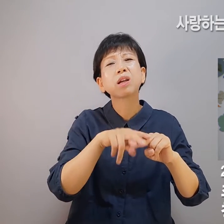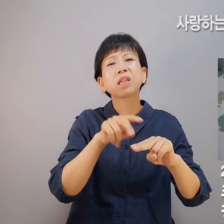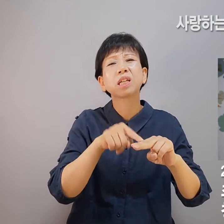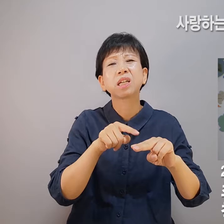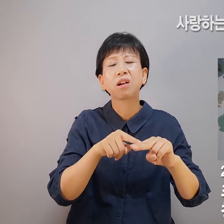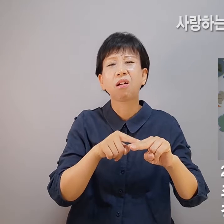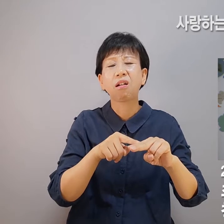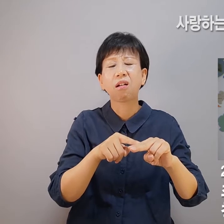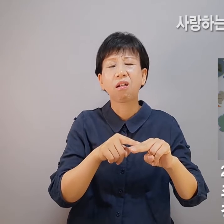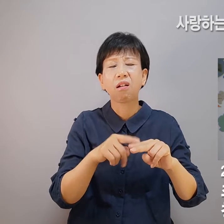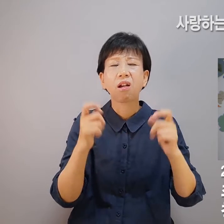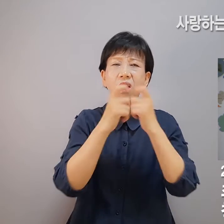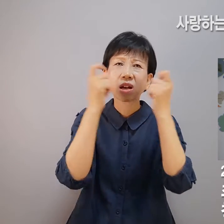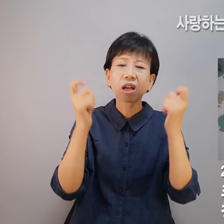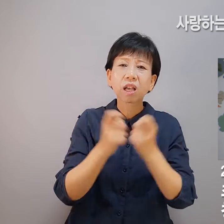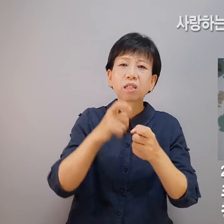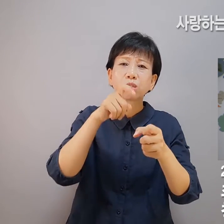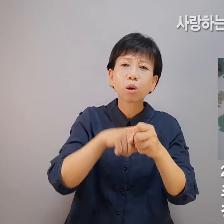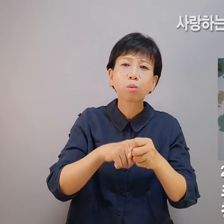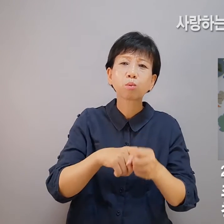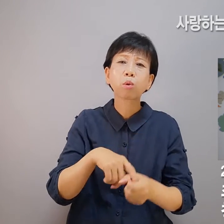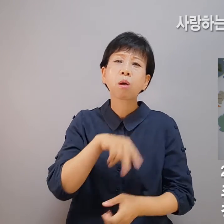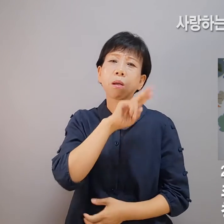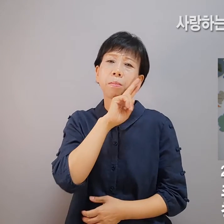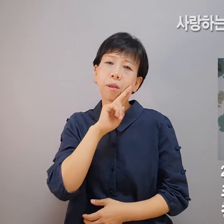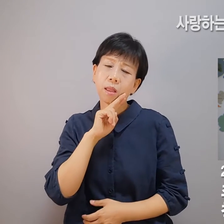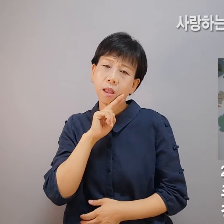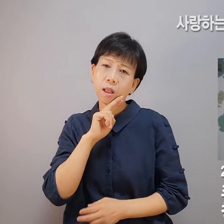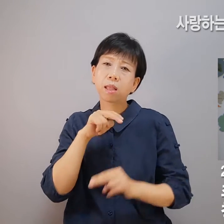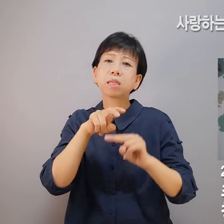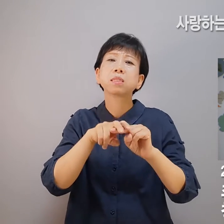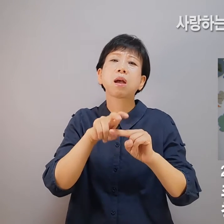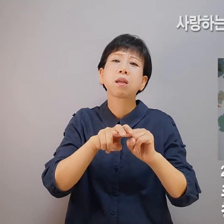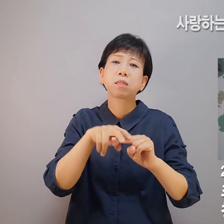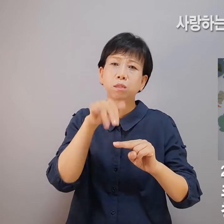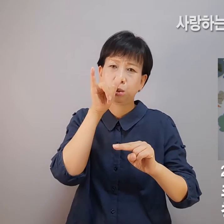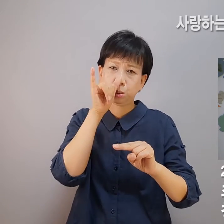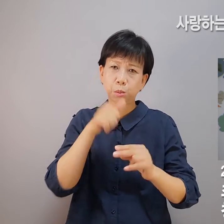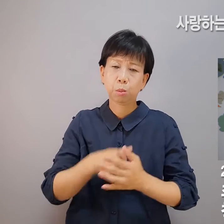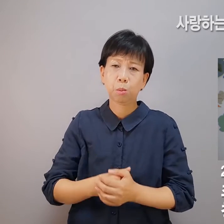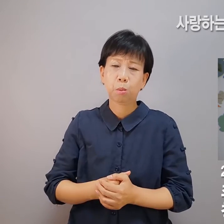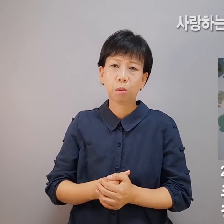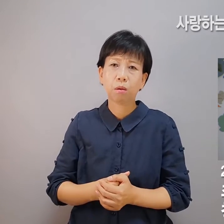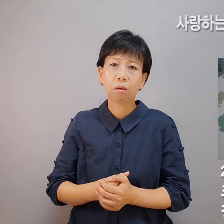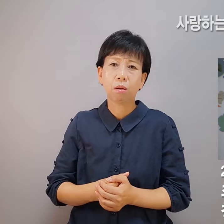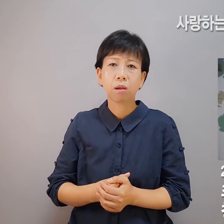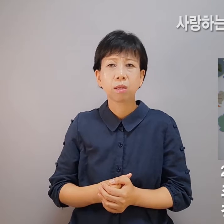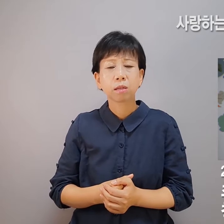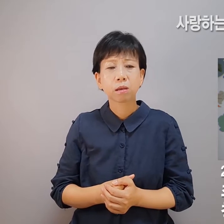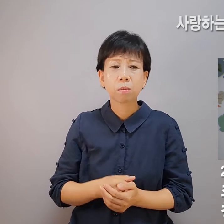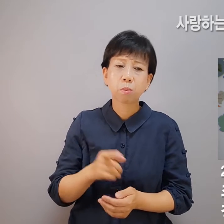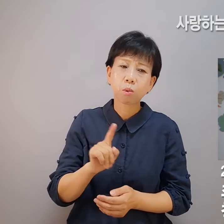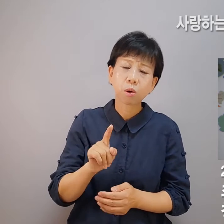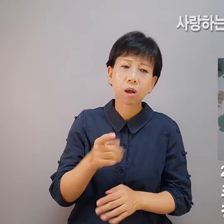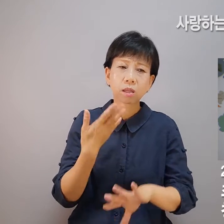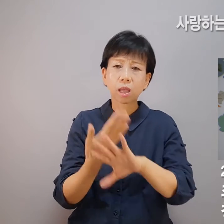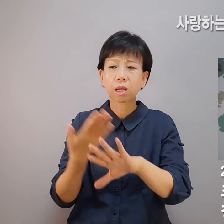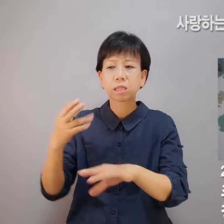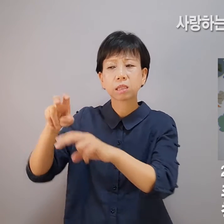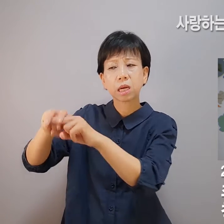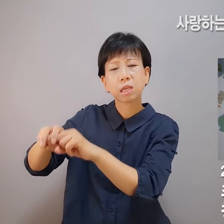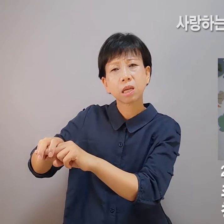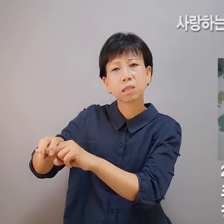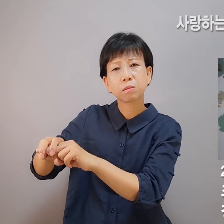다 개인적으로 이게 편한 자리가 있잖아요. 편한 자리. 네, 이제 그 자리가 아니면 좀 예배드리기가 좀 낯설고 막 그러실 수